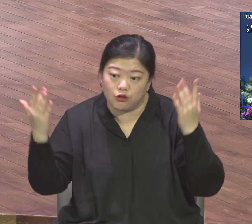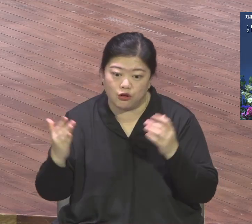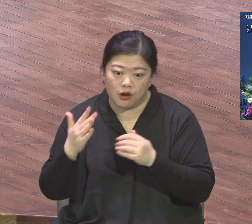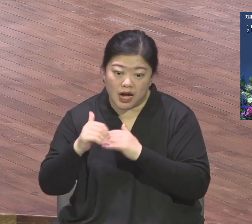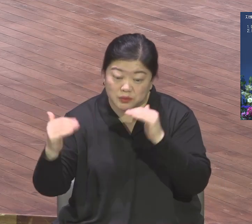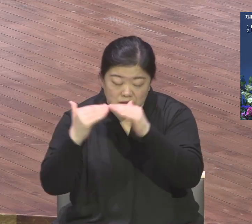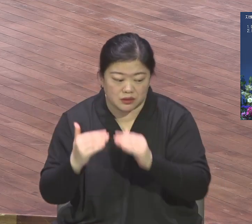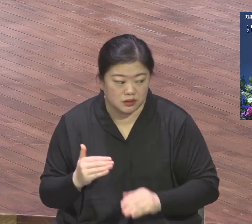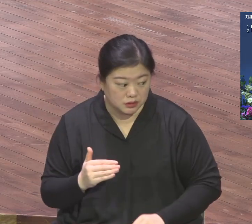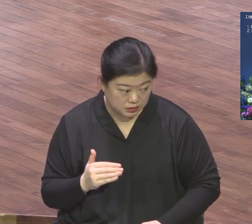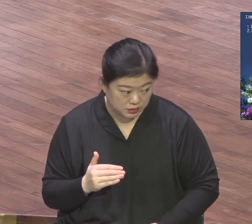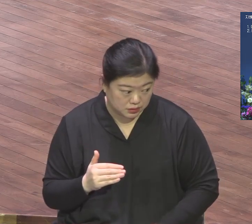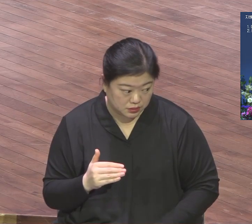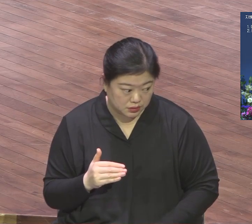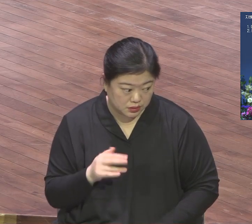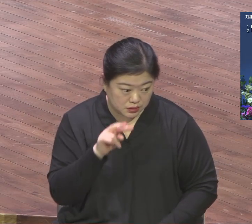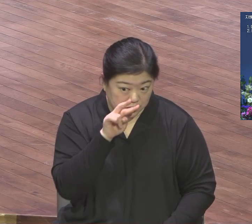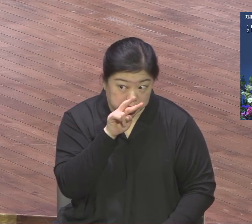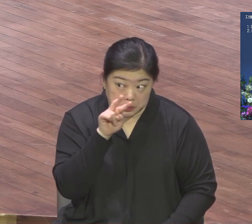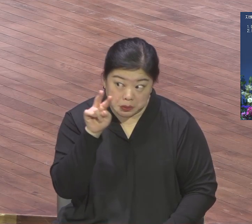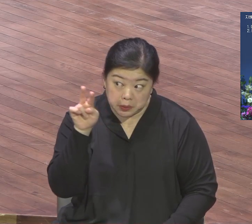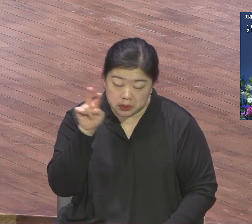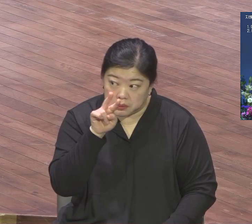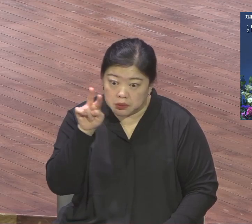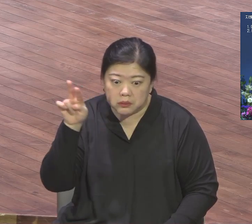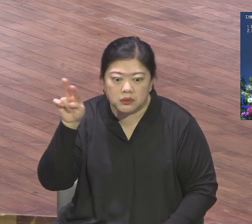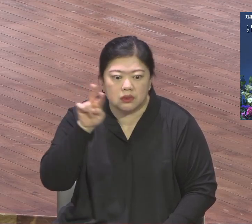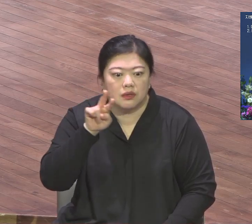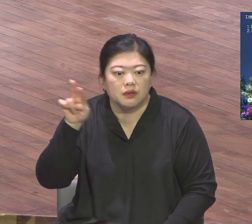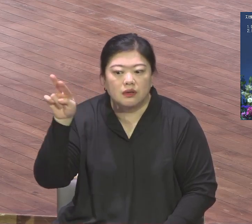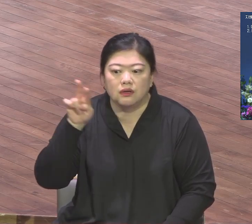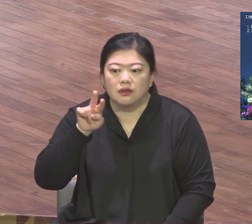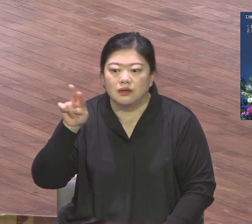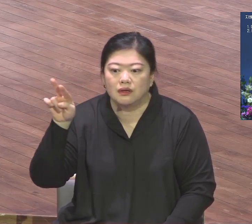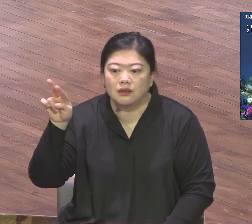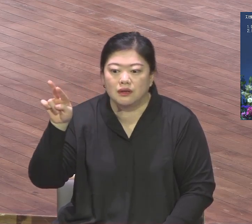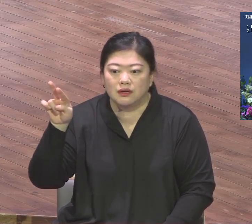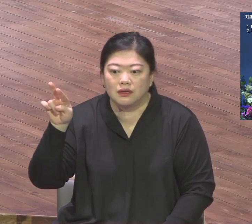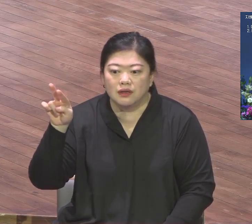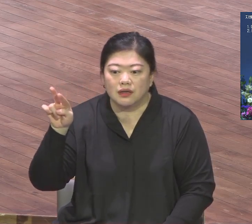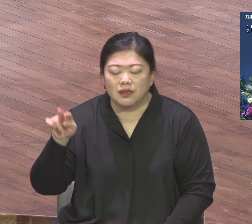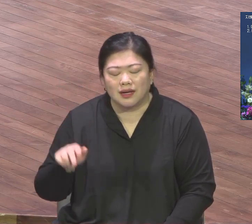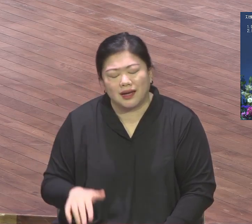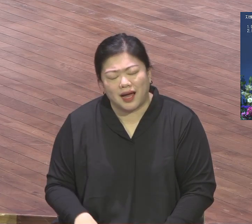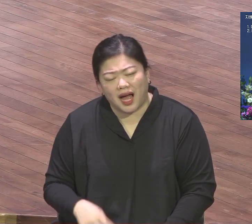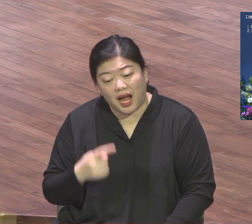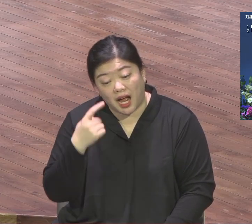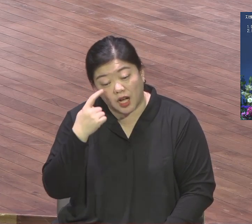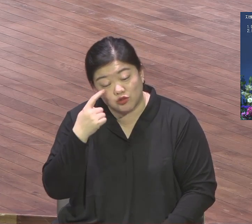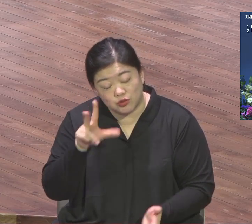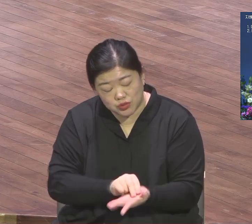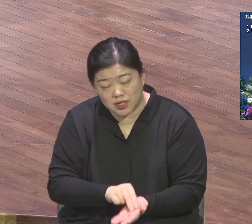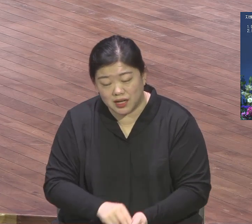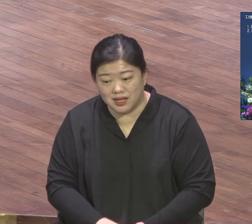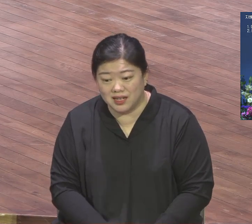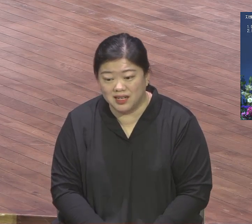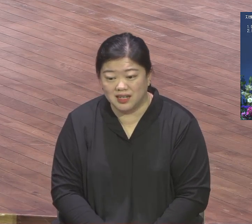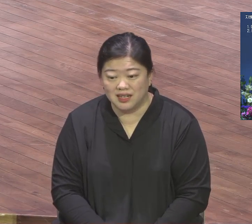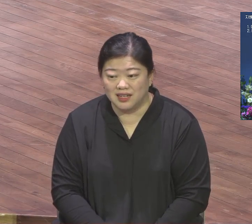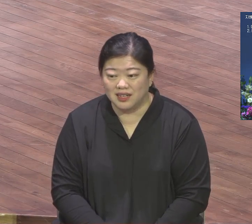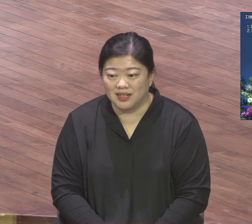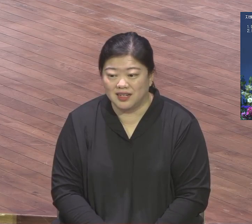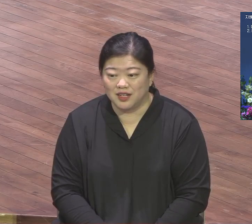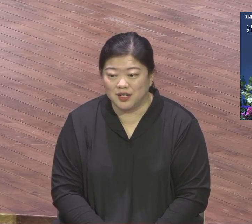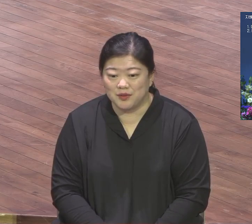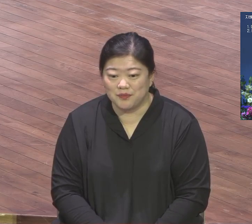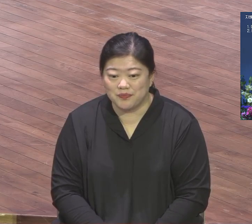원인이요 자기예요. 사단이 그래. 이 못 고칠 사람들은요 불가능한 사람은요 꼭